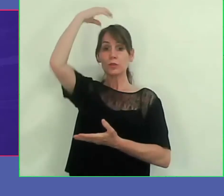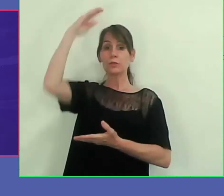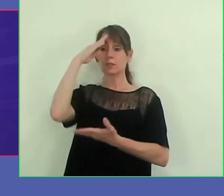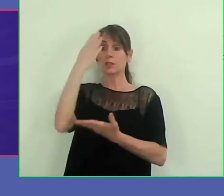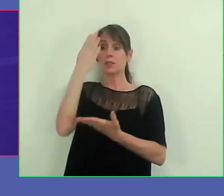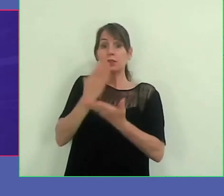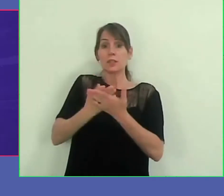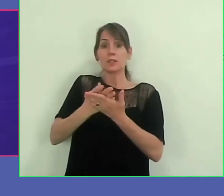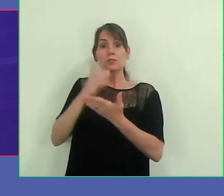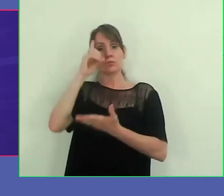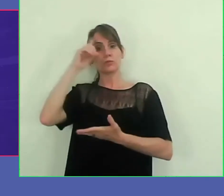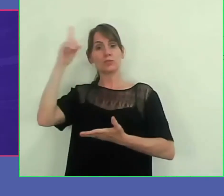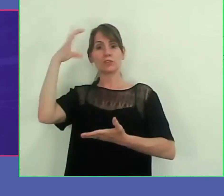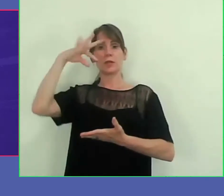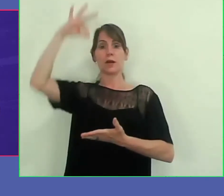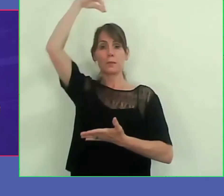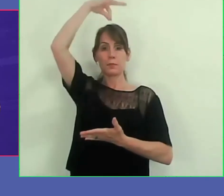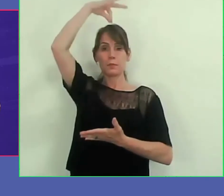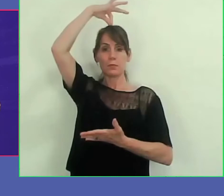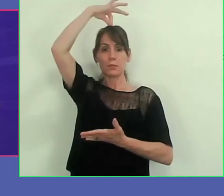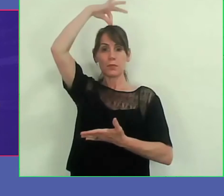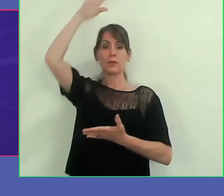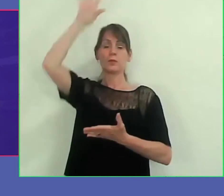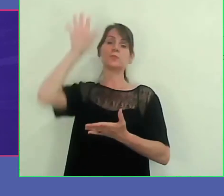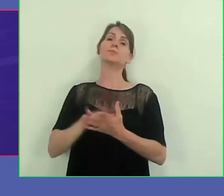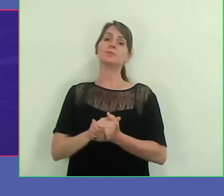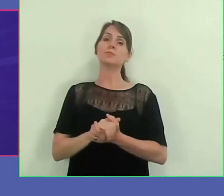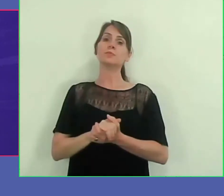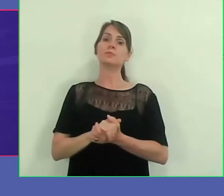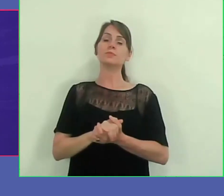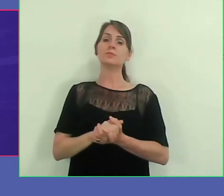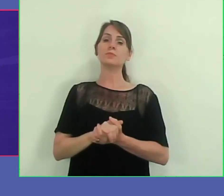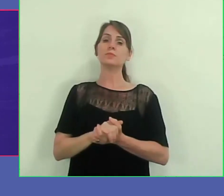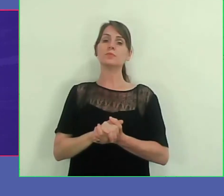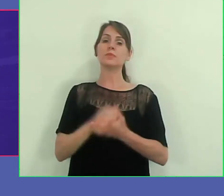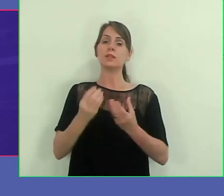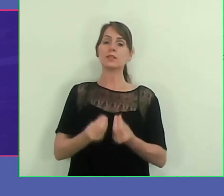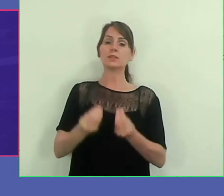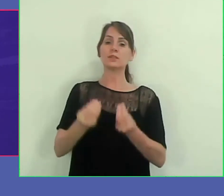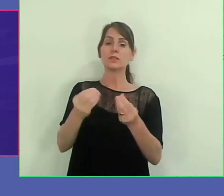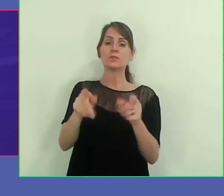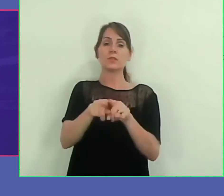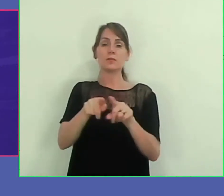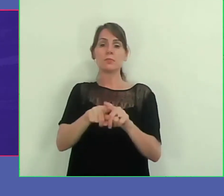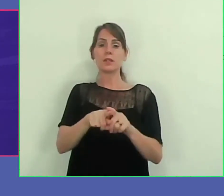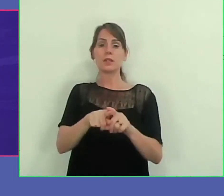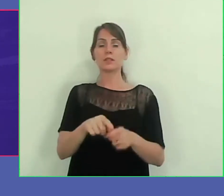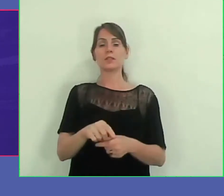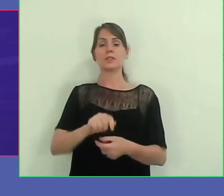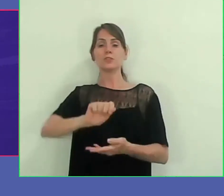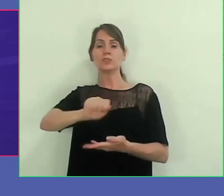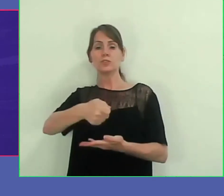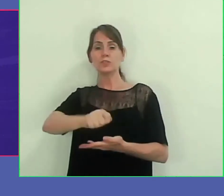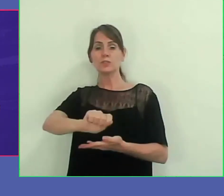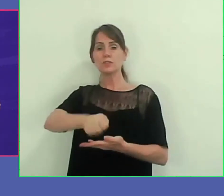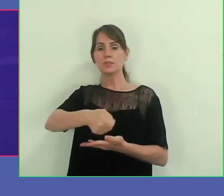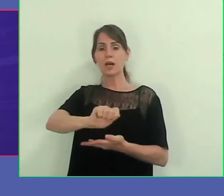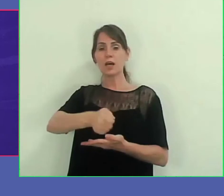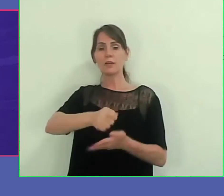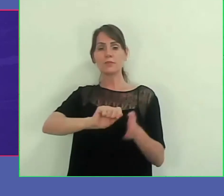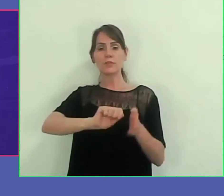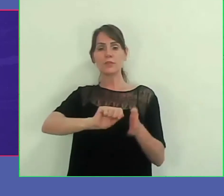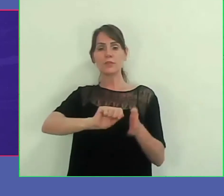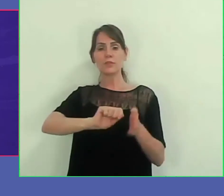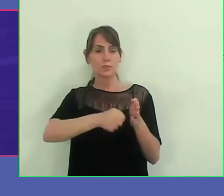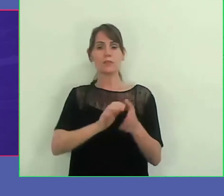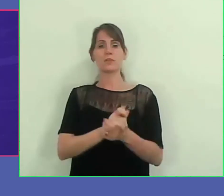Tá? E também lhe deu a outra chave, por isso que são as chaves, a outra chave para Pedro